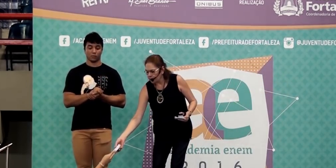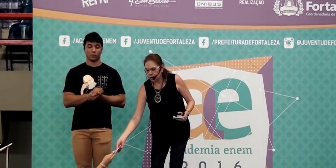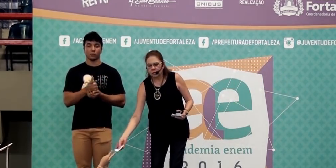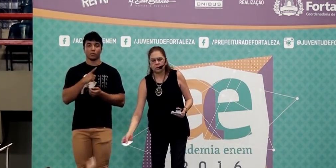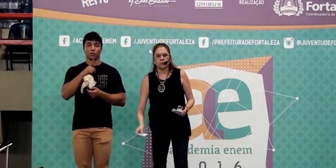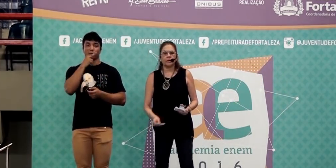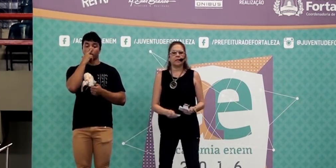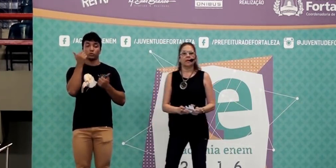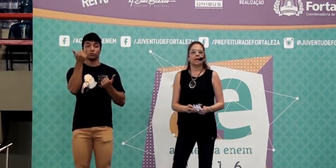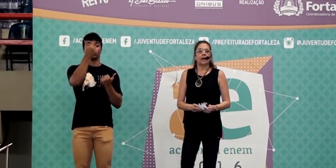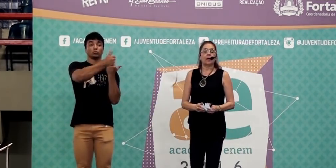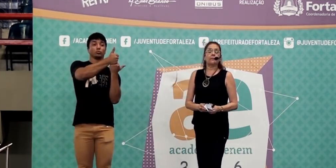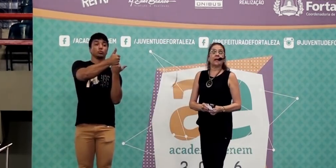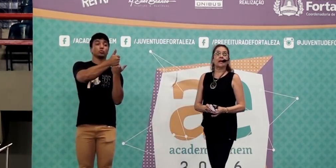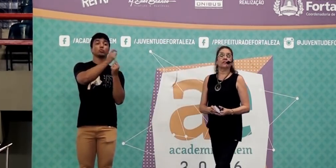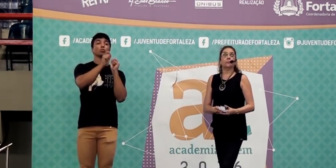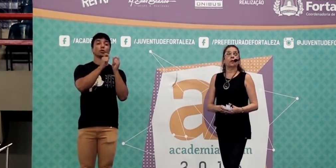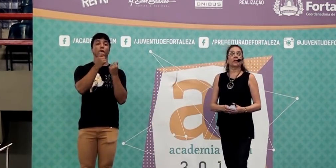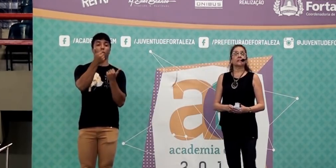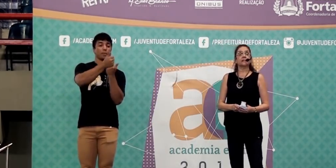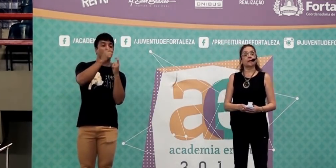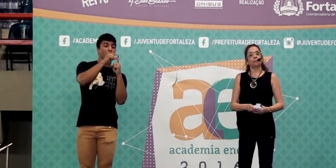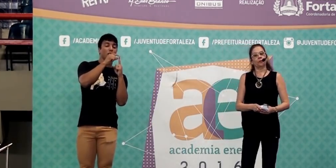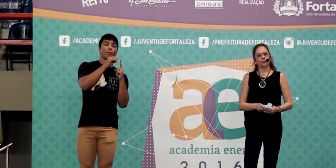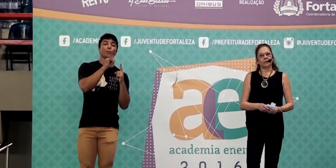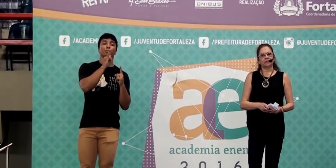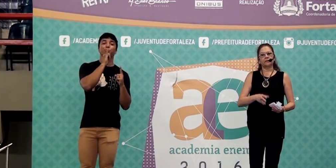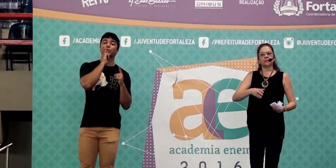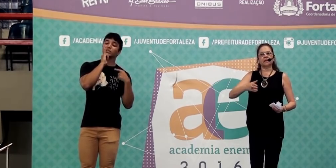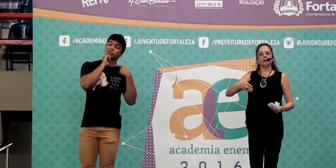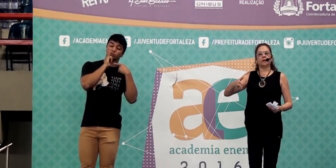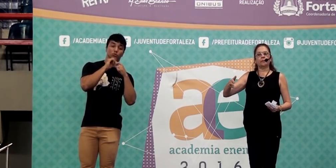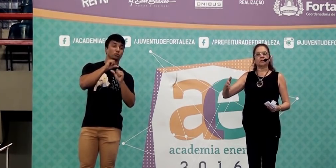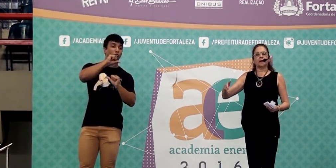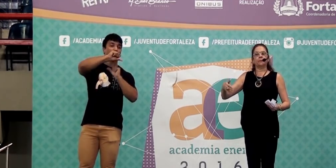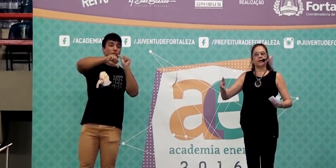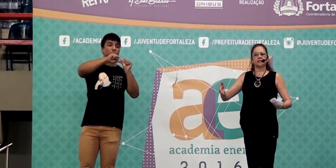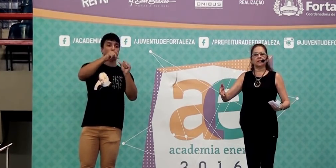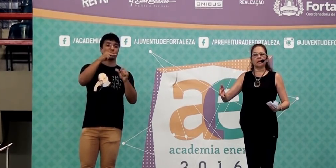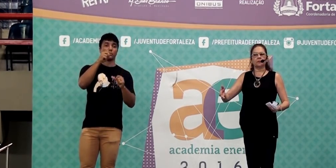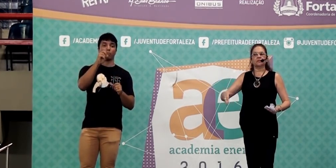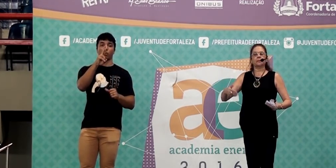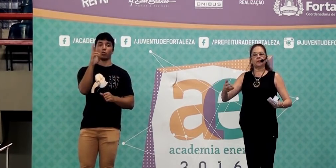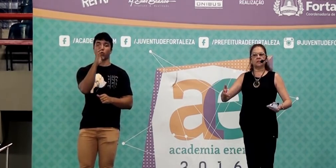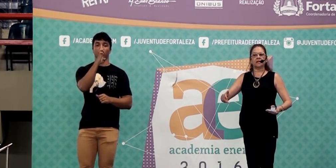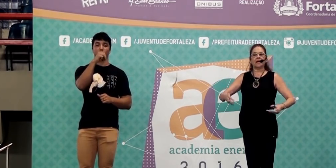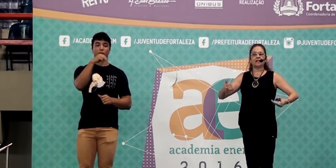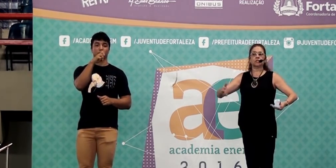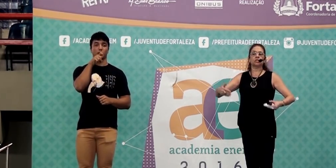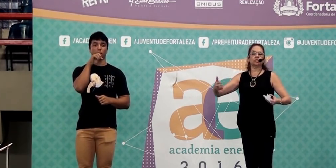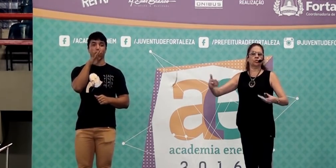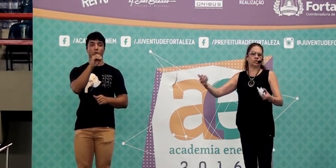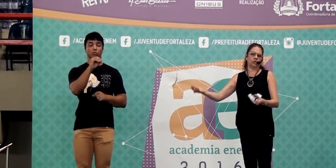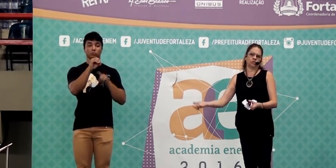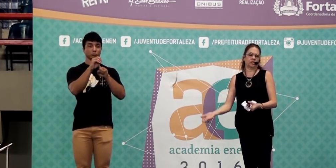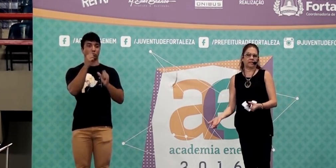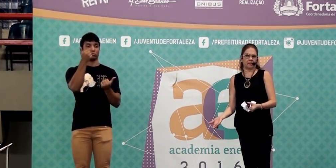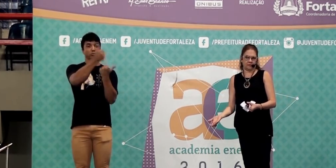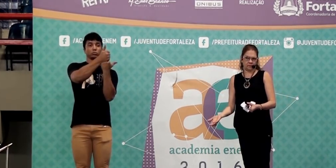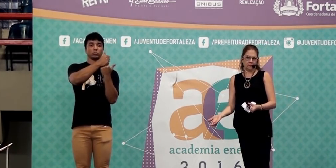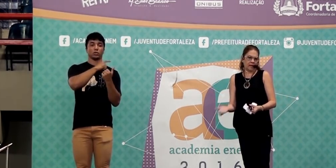ele substitui a palavra por exemplo. Se você não quer botar por exemplo, você pode dizer a título